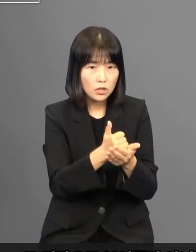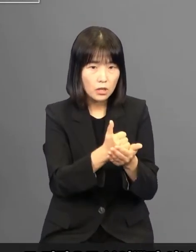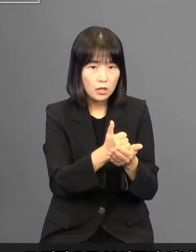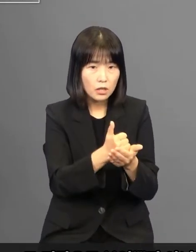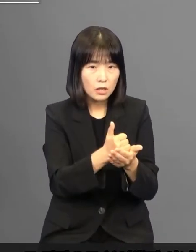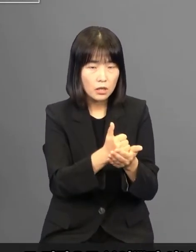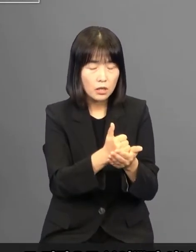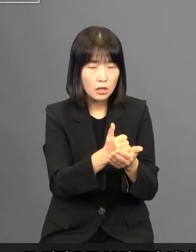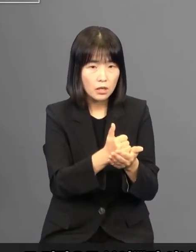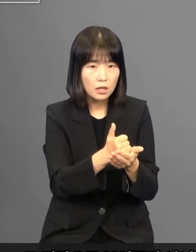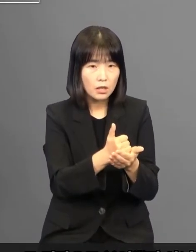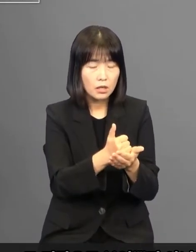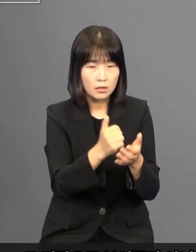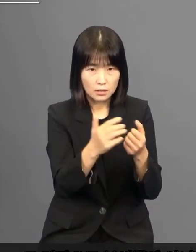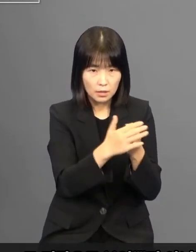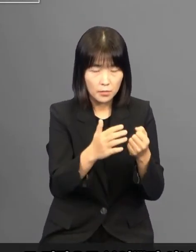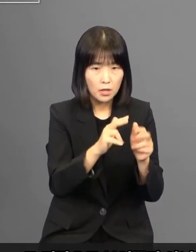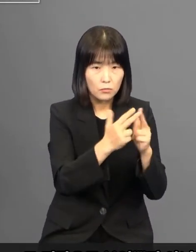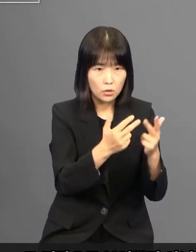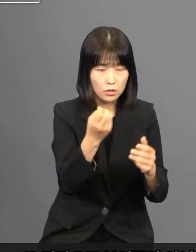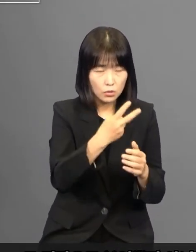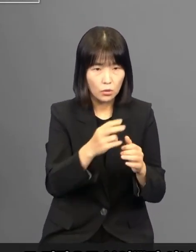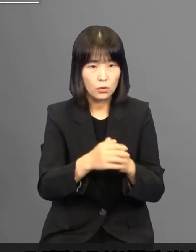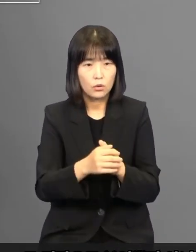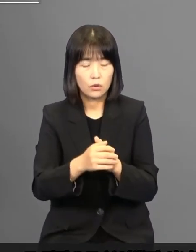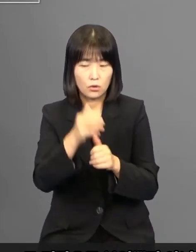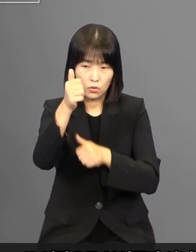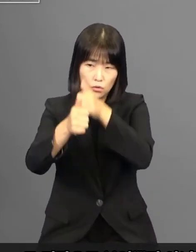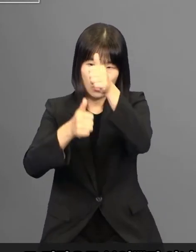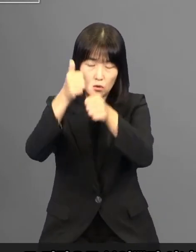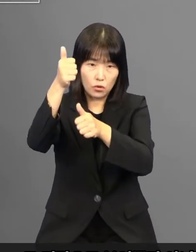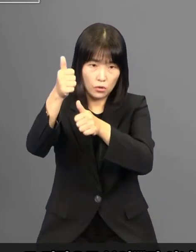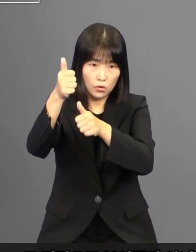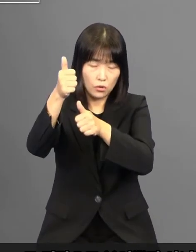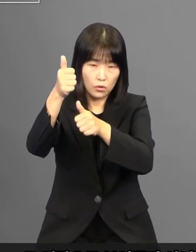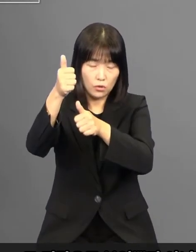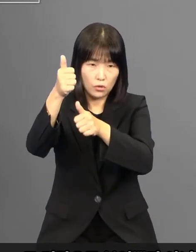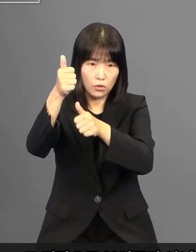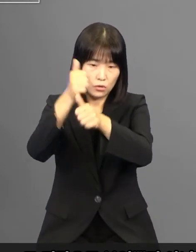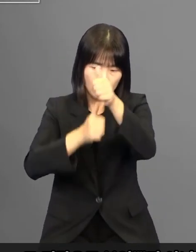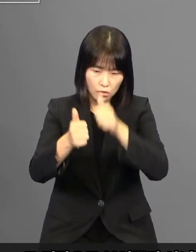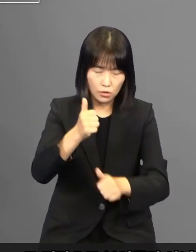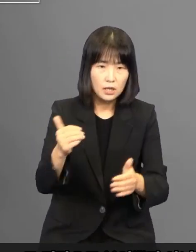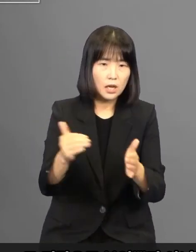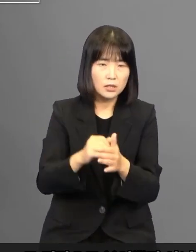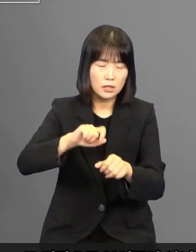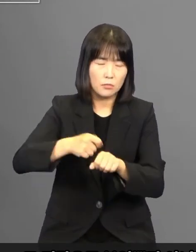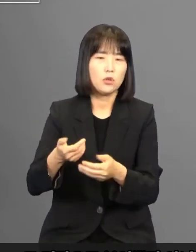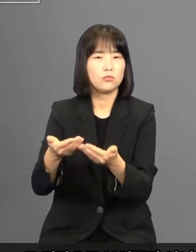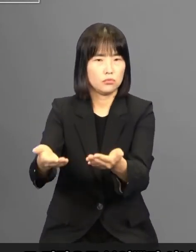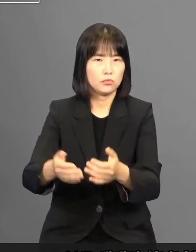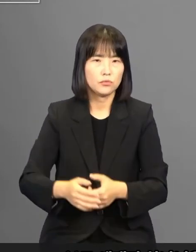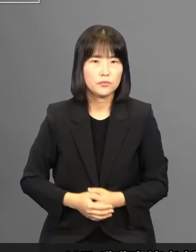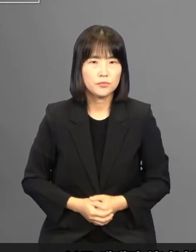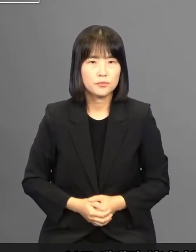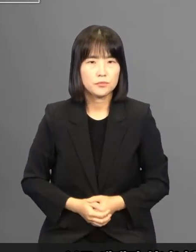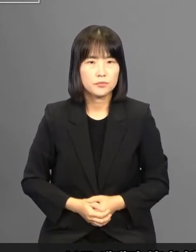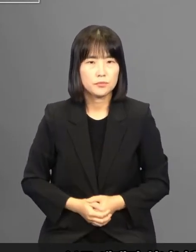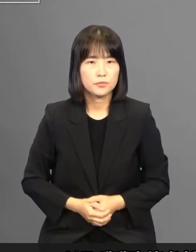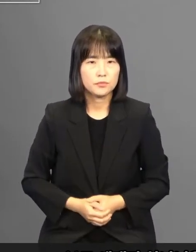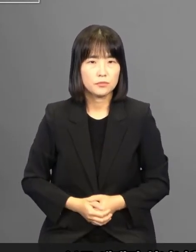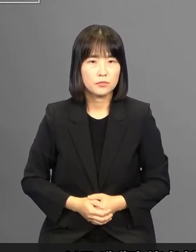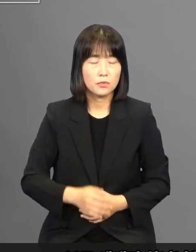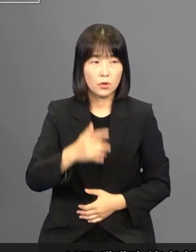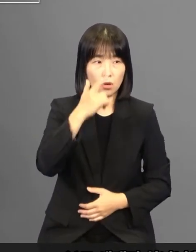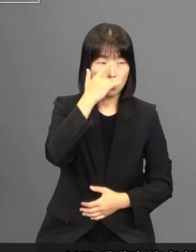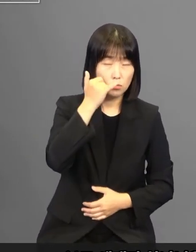죗값으로 본인뿐만 아니라 3, 4대 자손에게까지 벌을 내린다. 부모 세대가